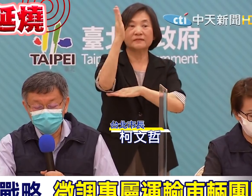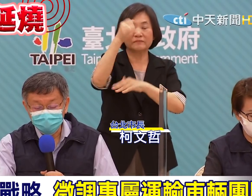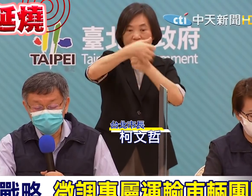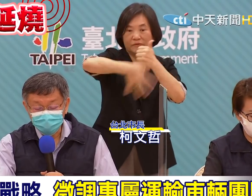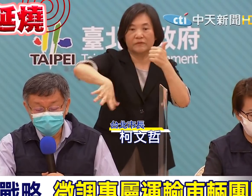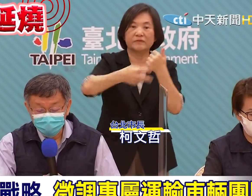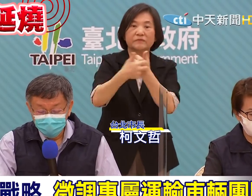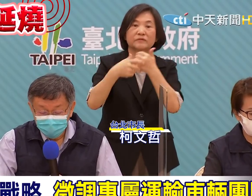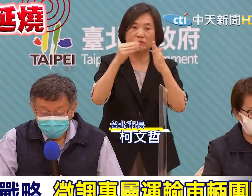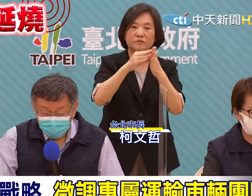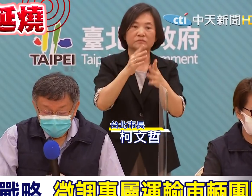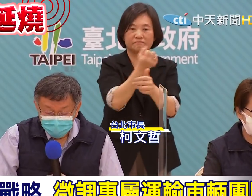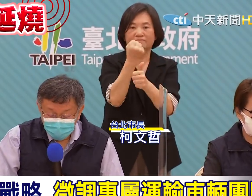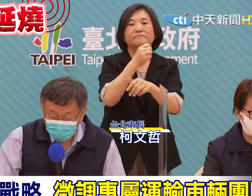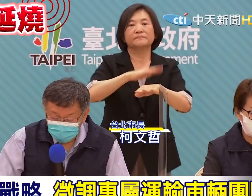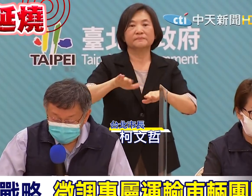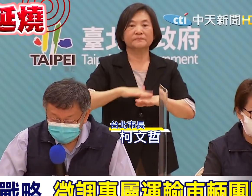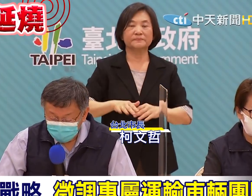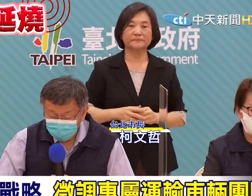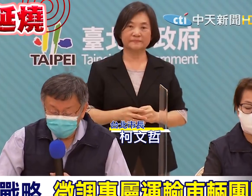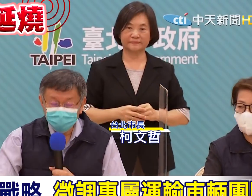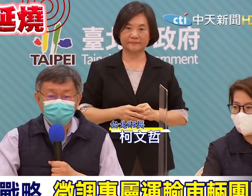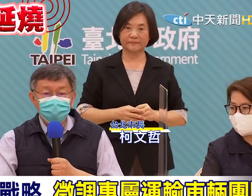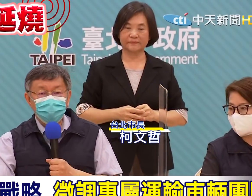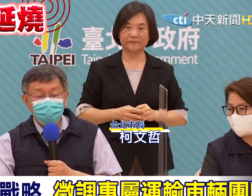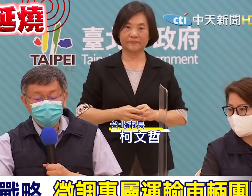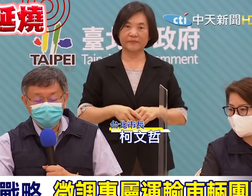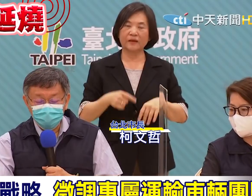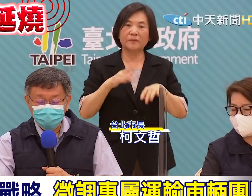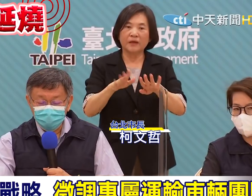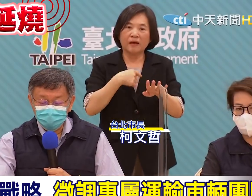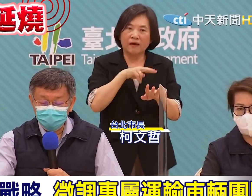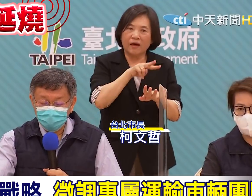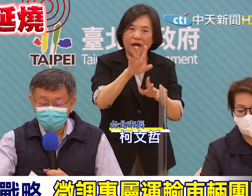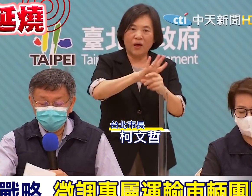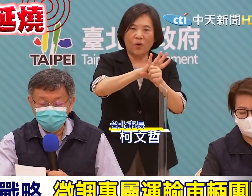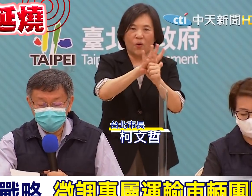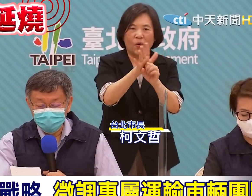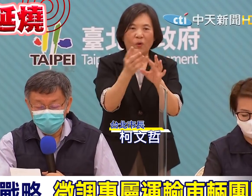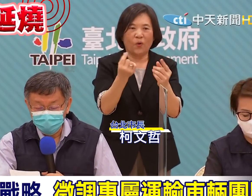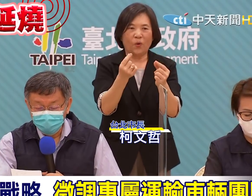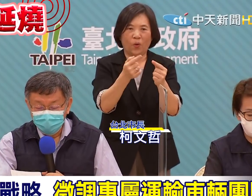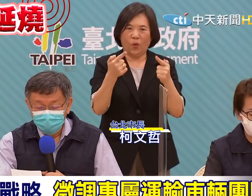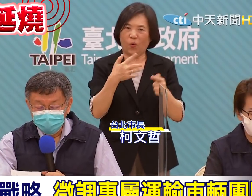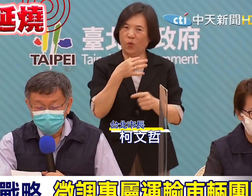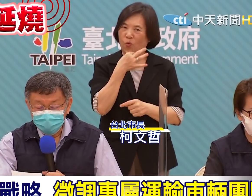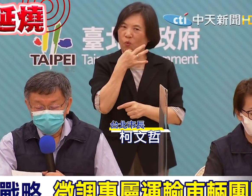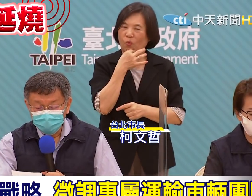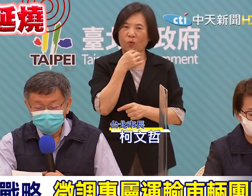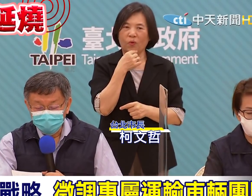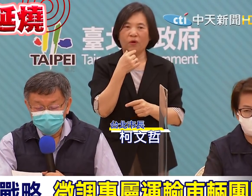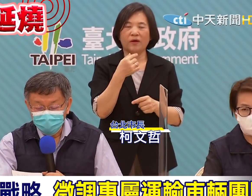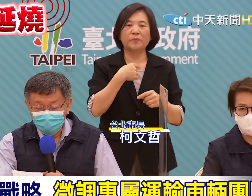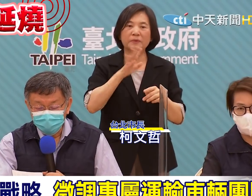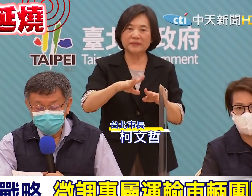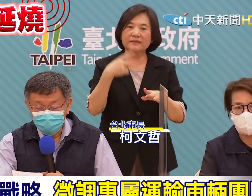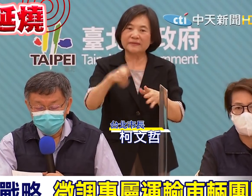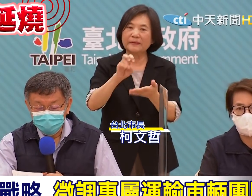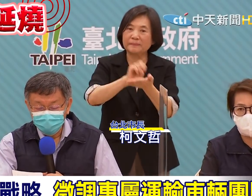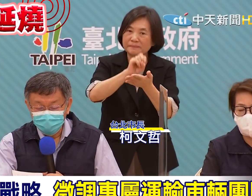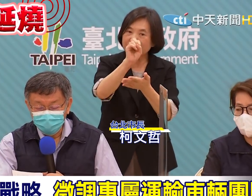部来控制。不过虽然看起来疫情相当严峻，你知道哈，不过要跟市民报